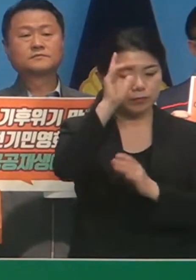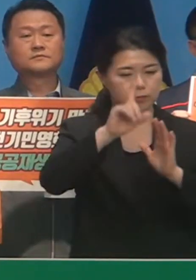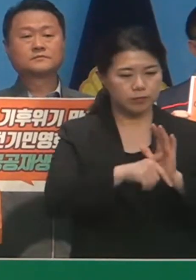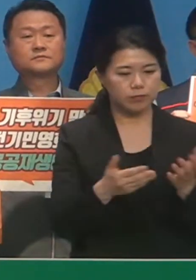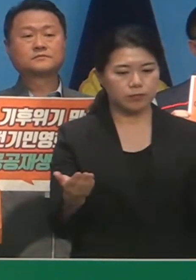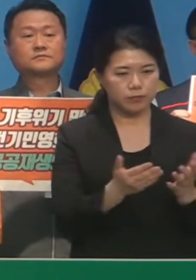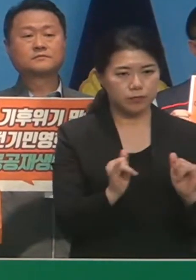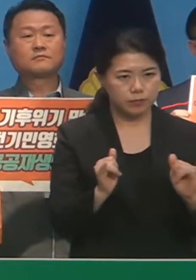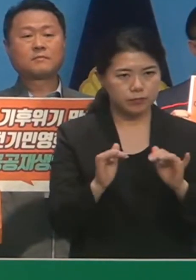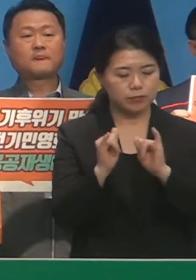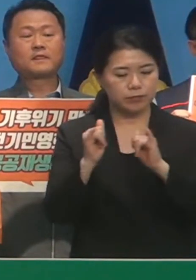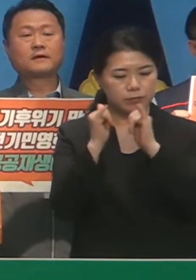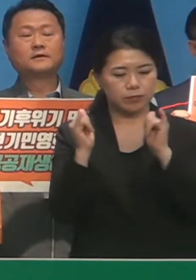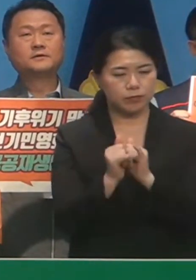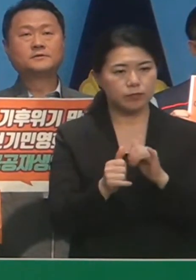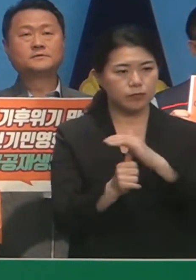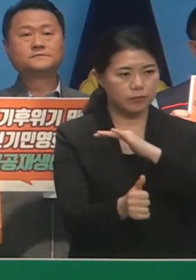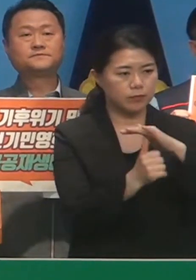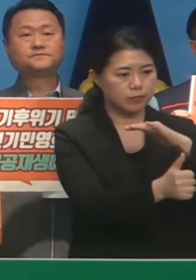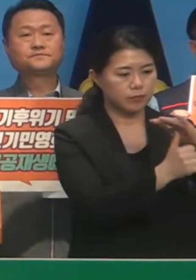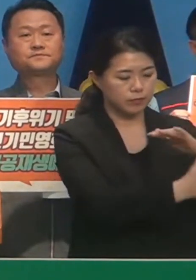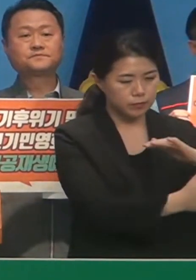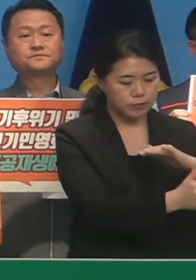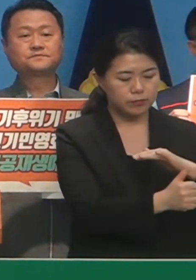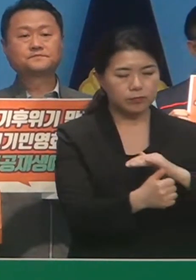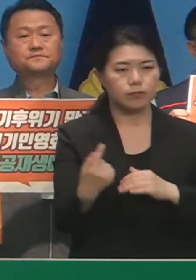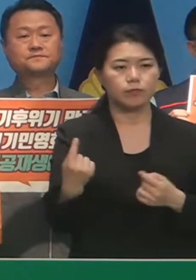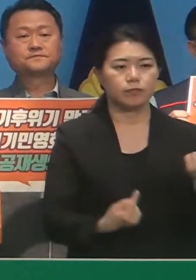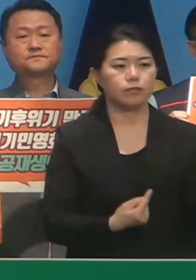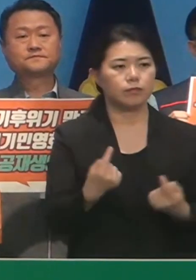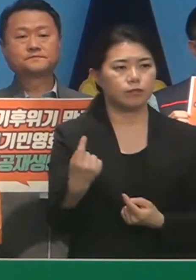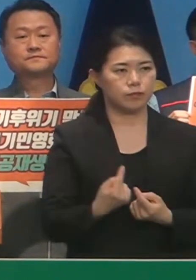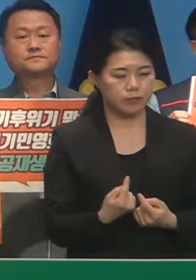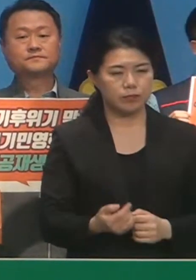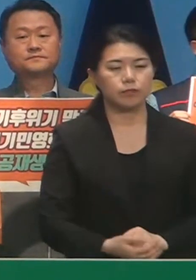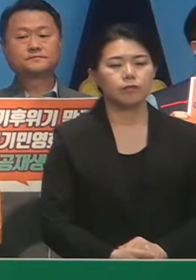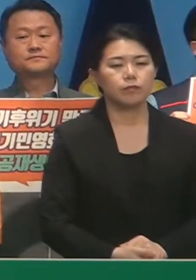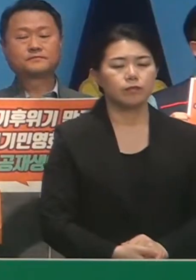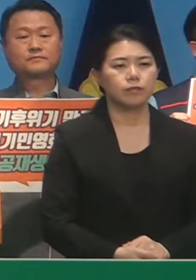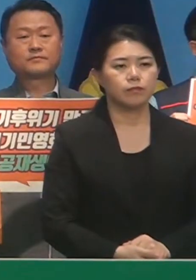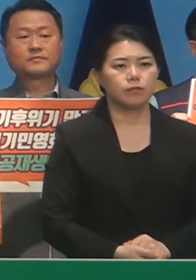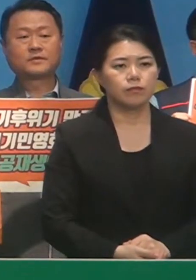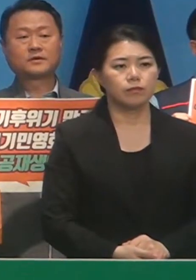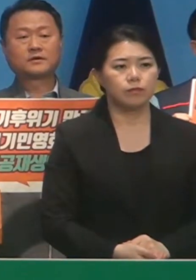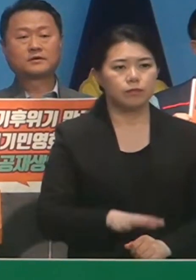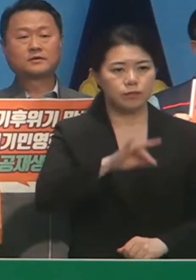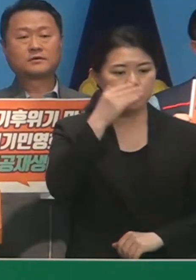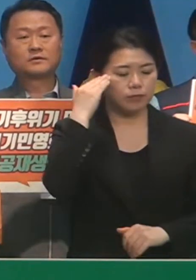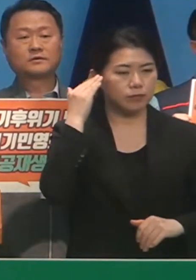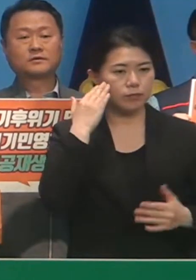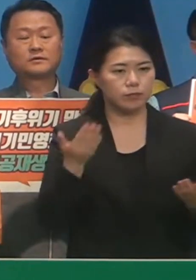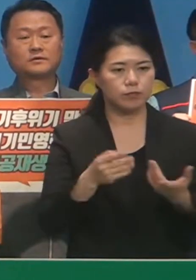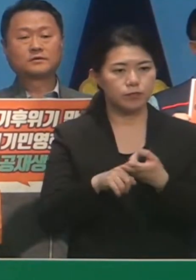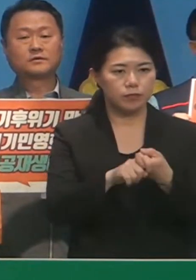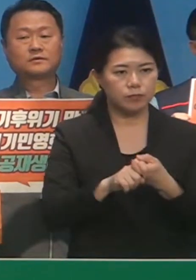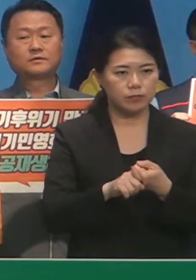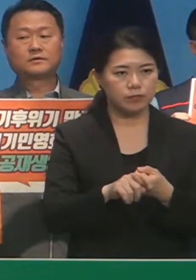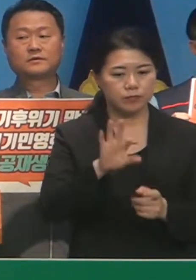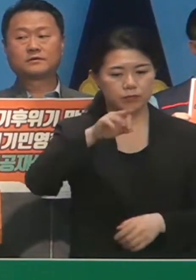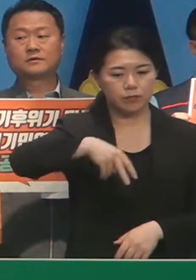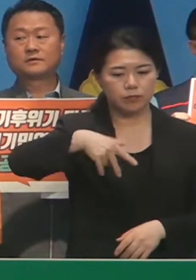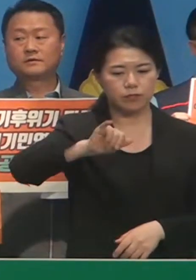기자회견에는 노동계와 시민사회를 대표하는 여러 단체 대표자분들께서 참석해 주셨습니다. 먼저 한국노총